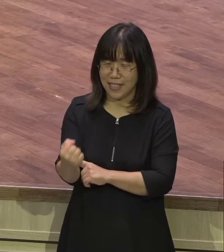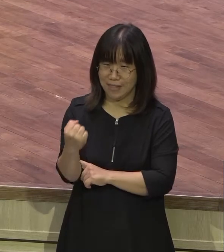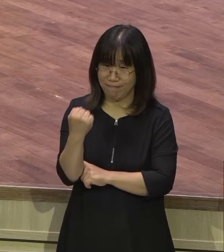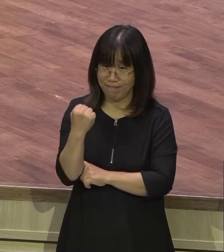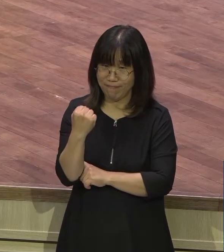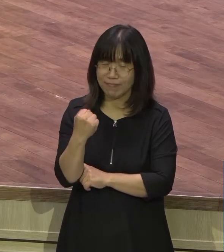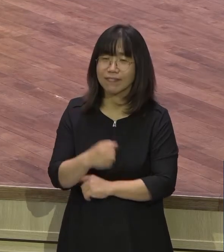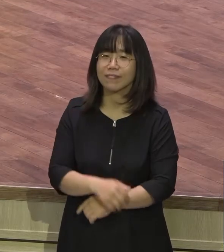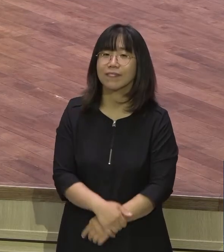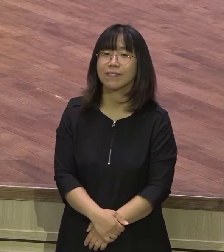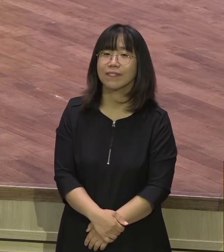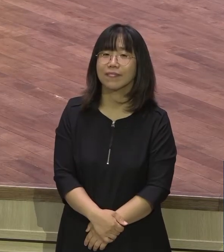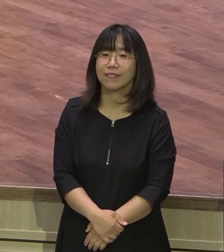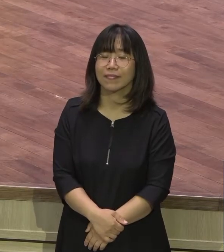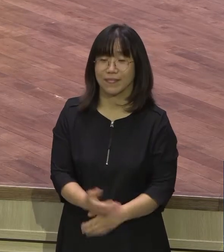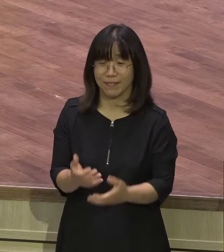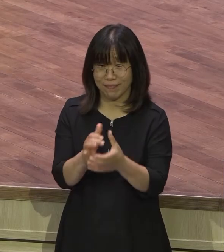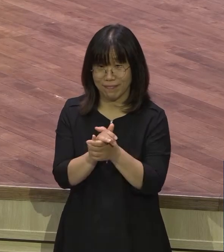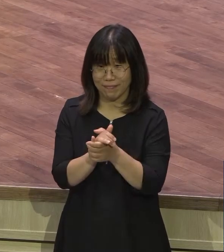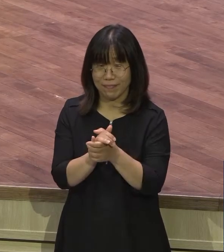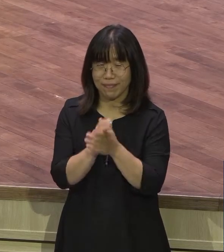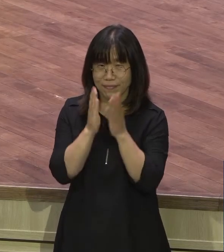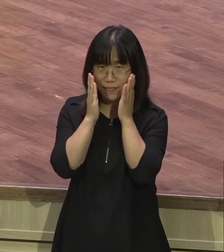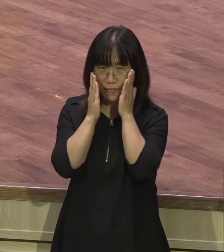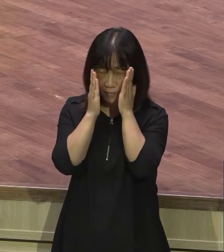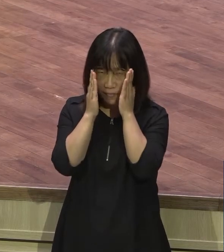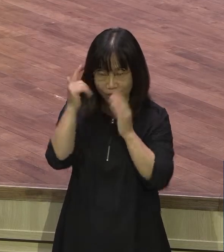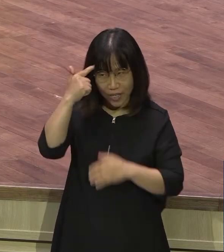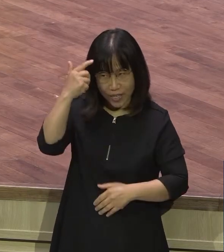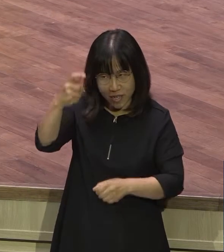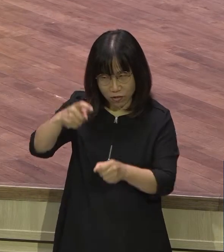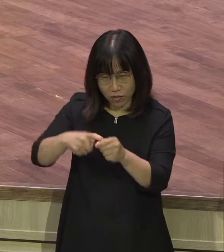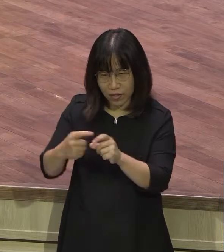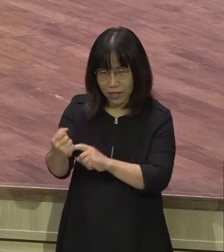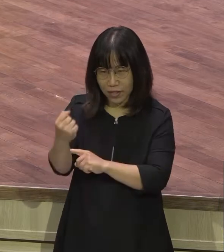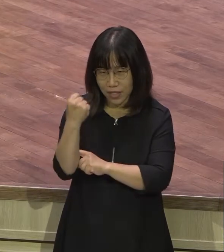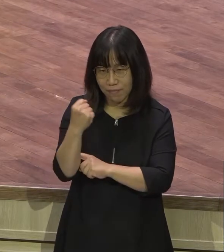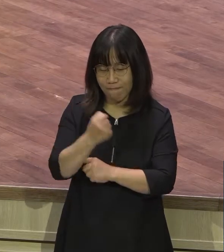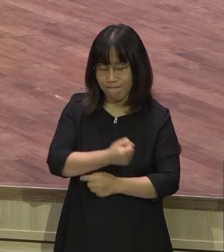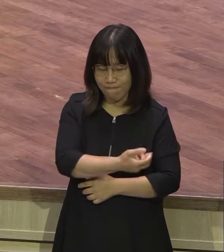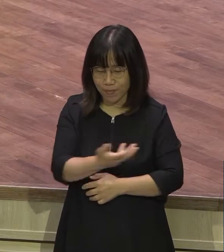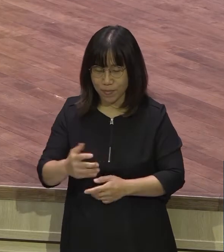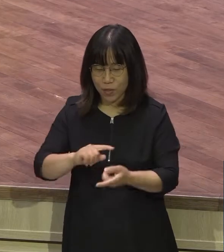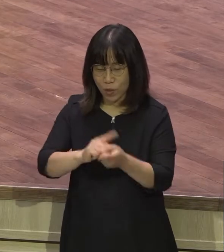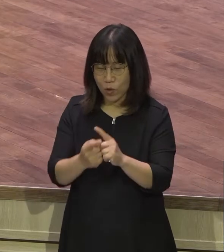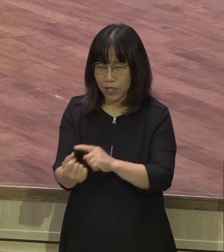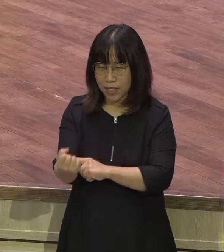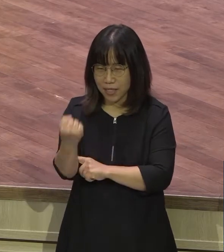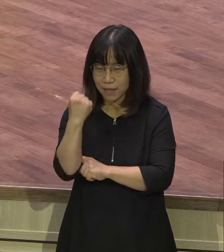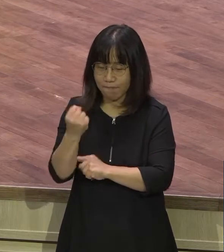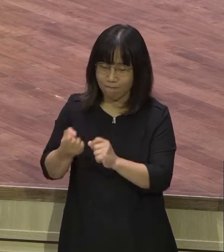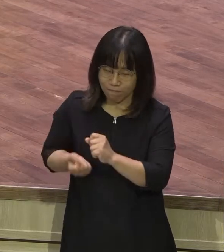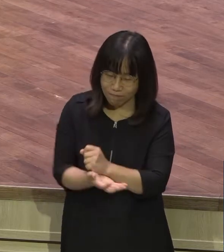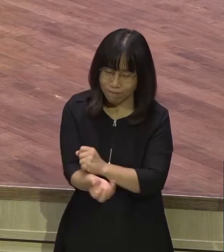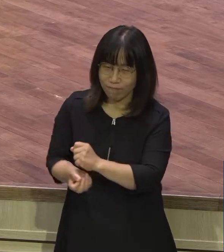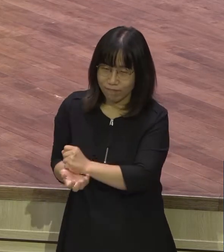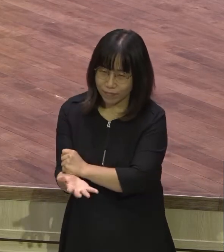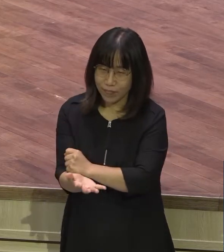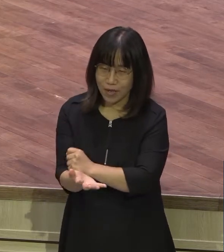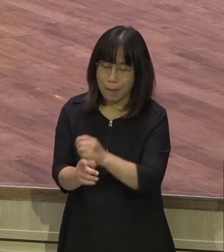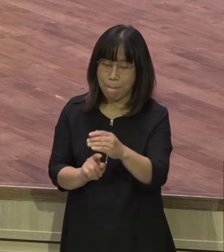왕후했잖아요 아멘 이 영적 흐름을 가지고 사람도 영향을 입히고 지역을 보험하고 하기에